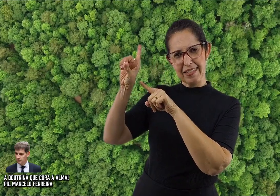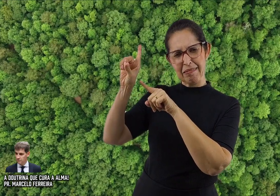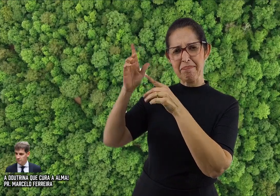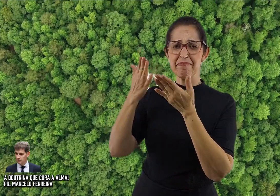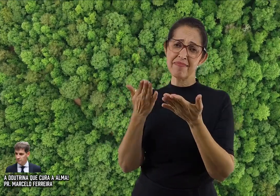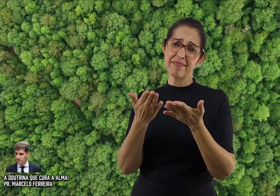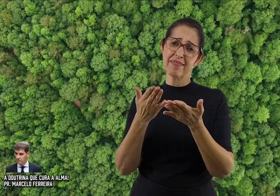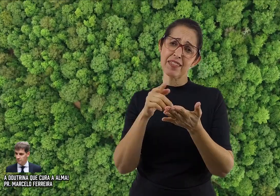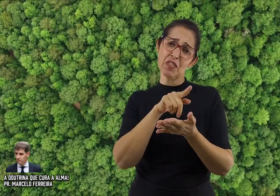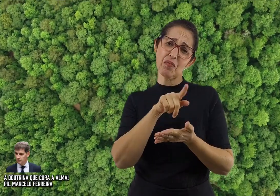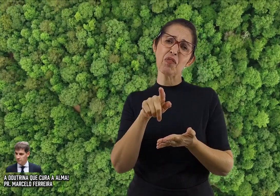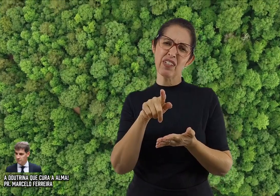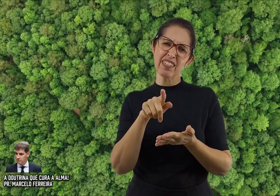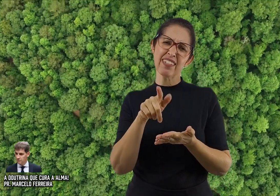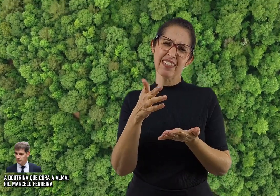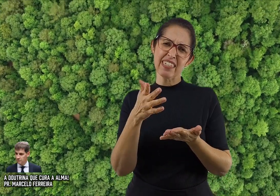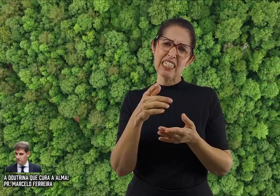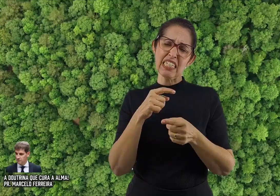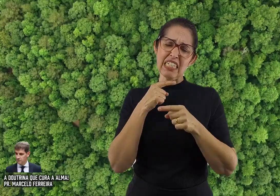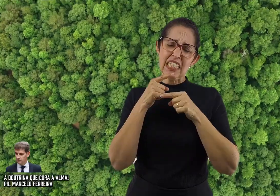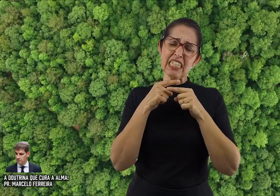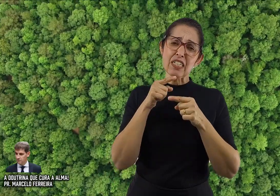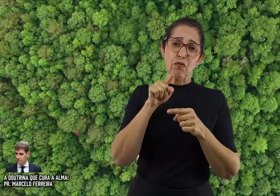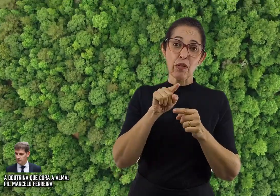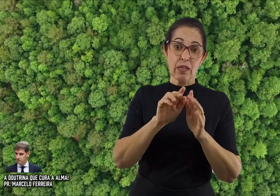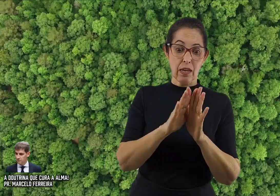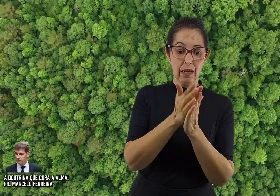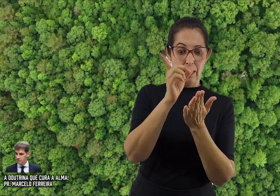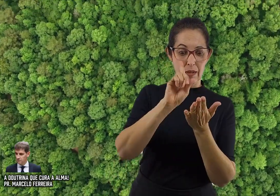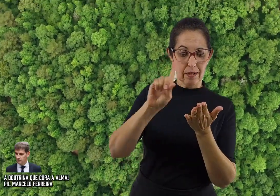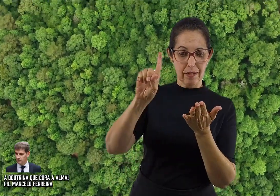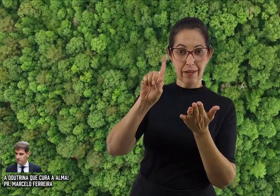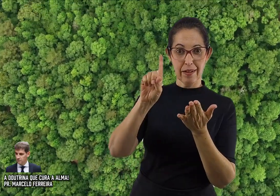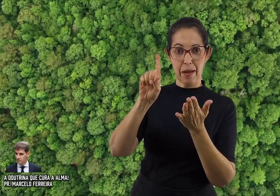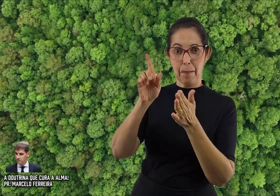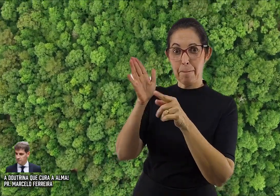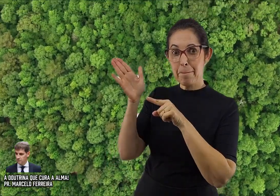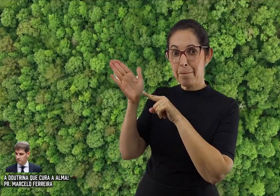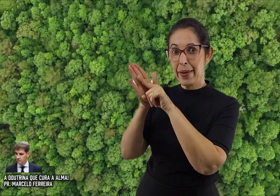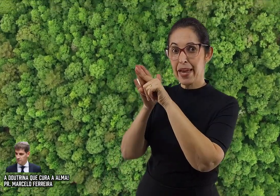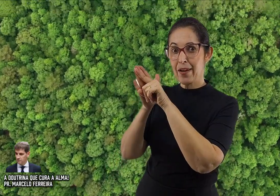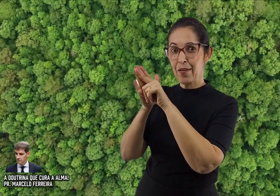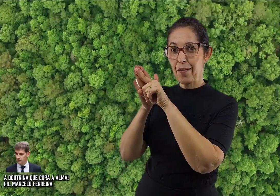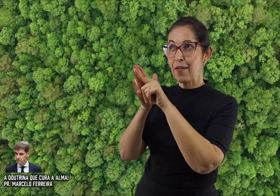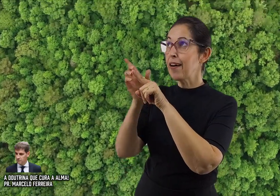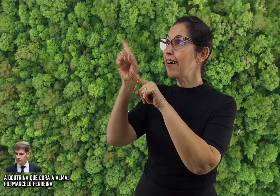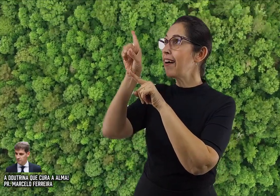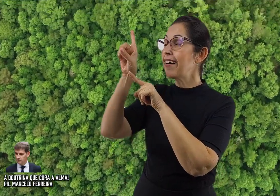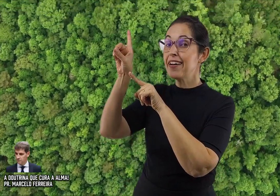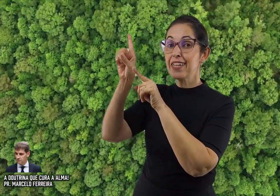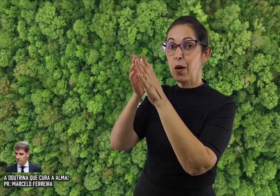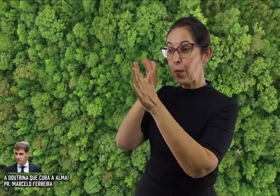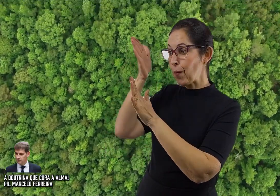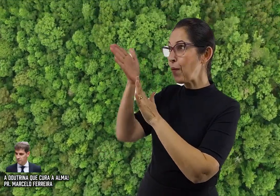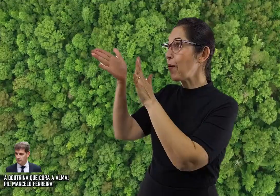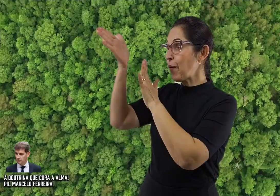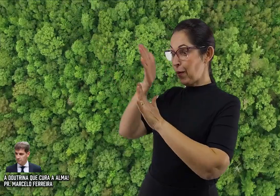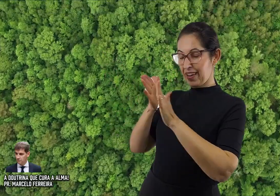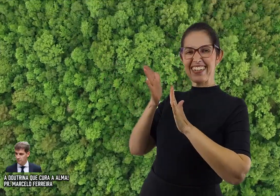Quantas vezes você vai consultar o Senhor e o Senhor fala boca a boca com a gente? Pastor Jairo, né, que partiu agora dia 10 do mês